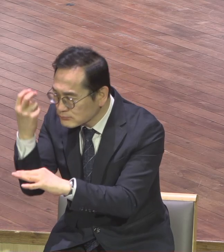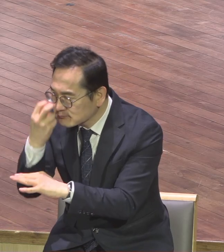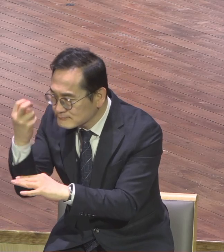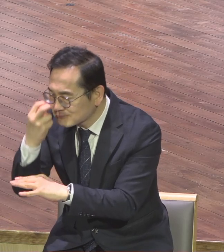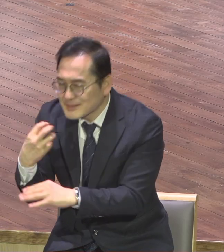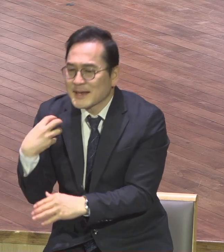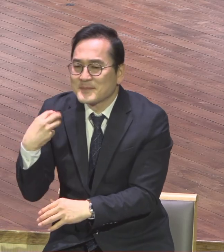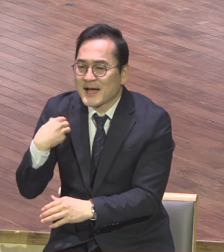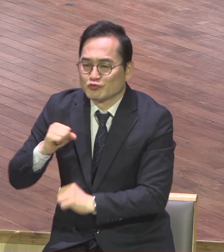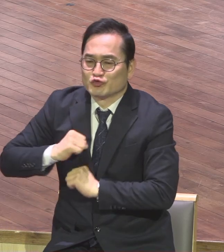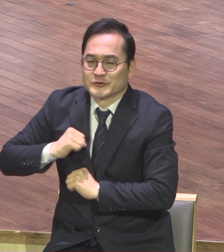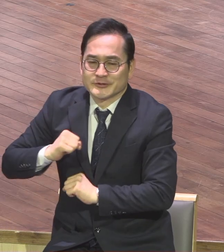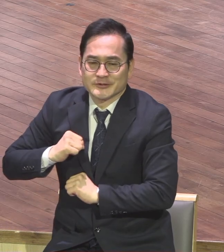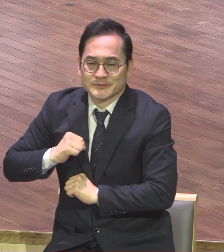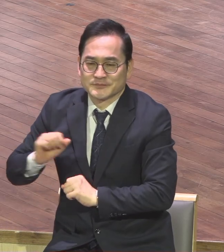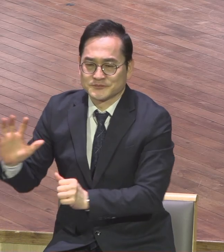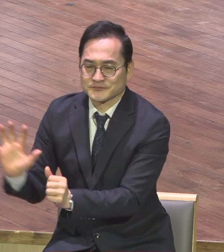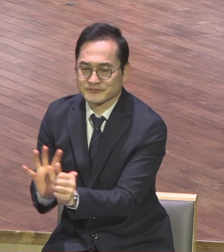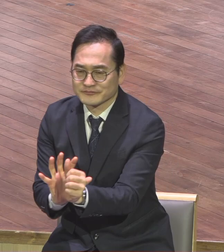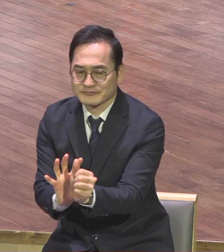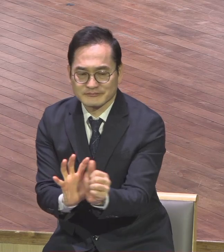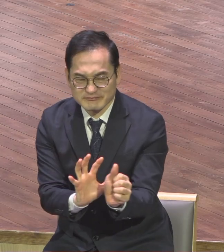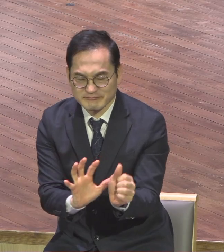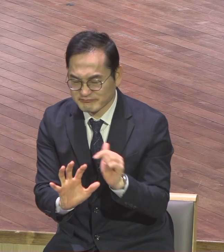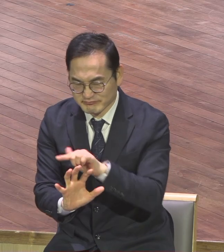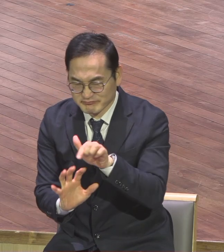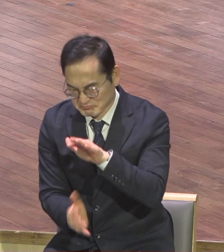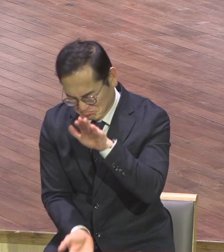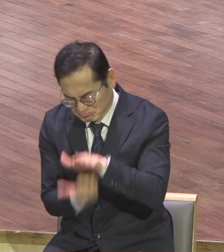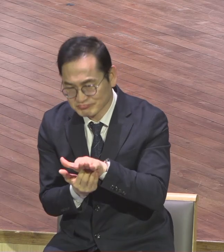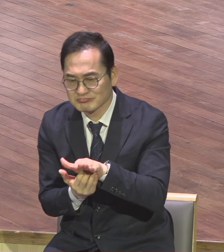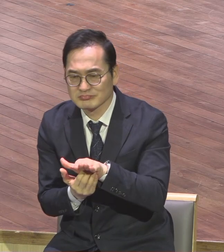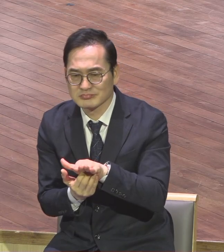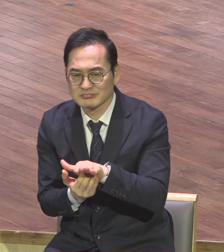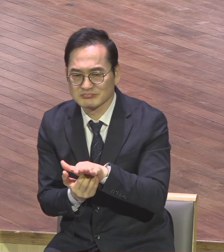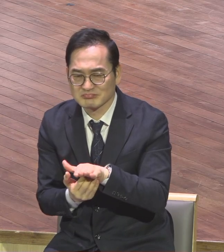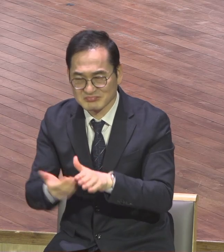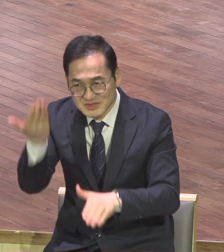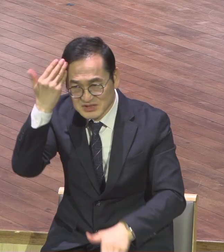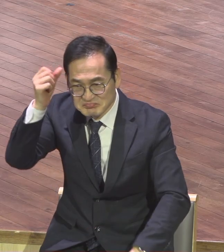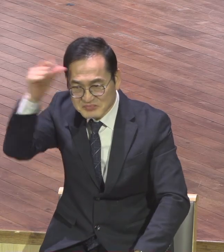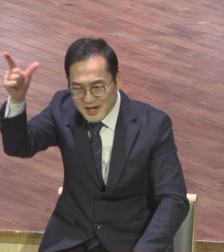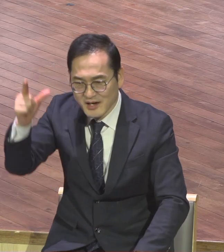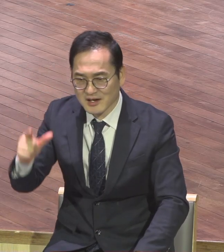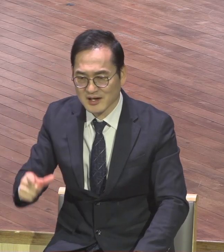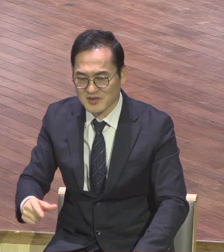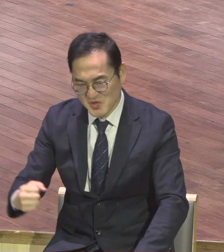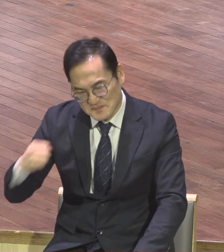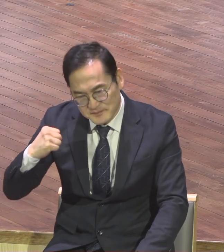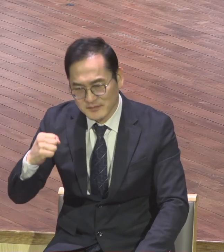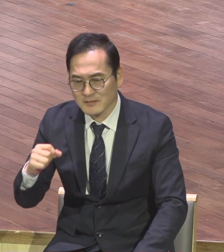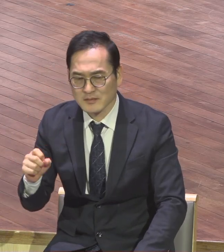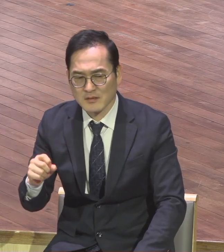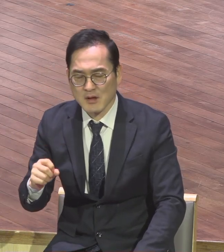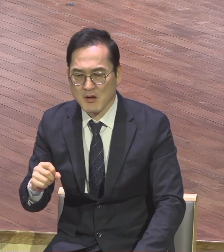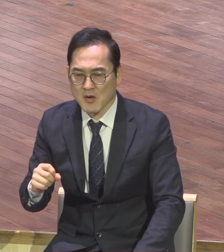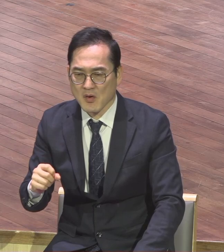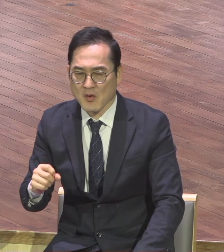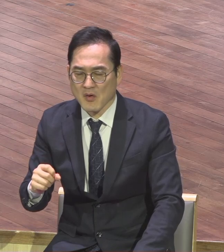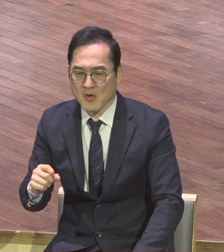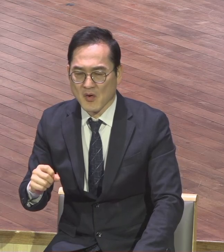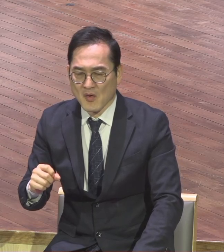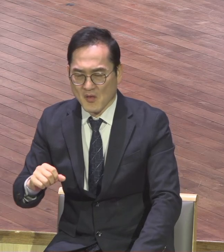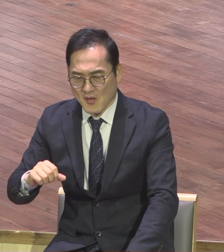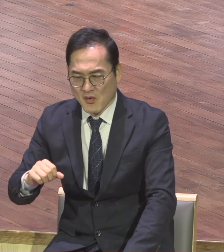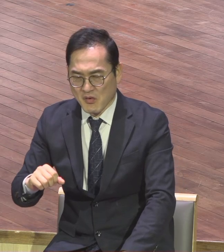그야말로 일반 군인 아니에요. 상식적으로 또 지식적으로 뛰어난 로마 최고 엘리트로